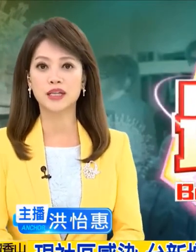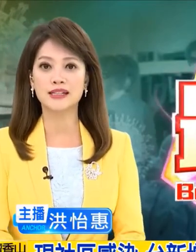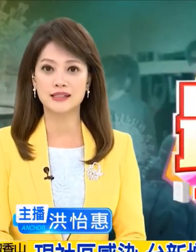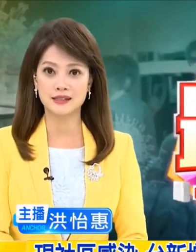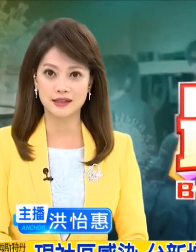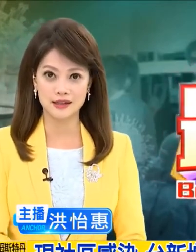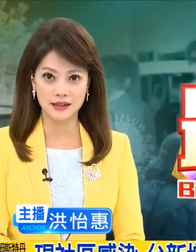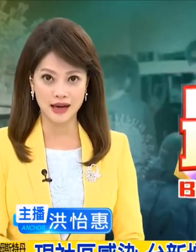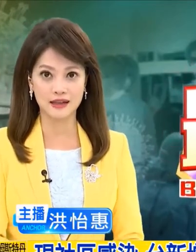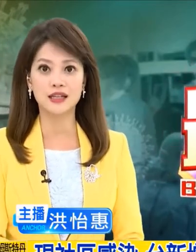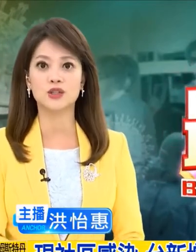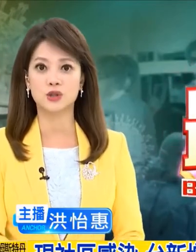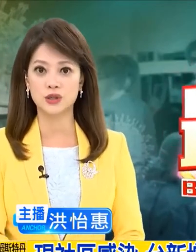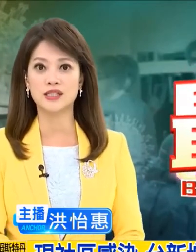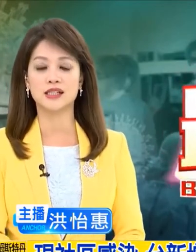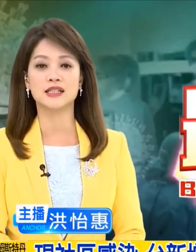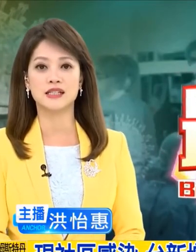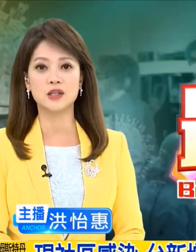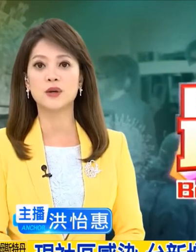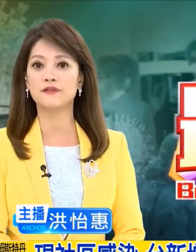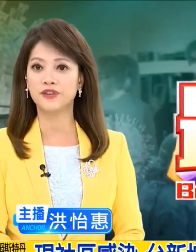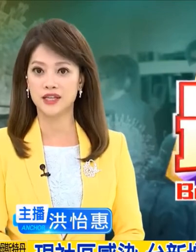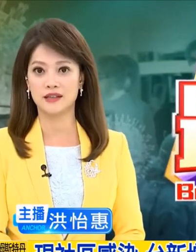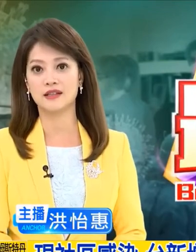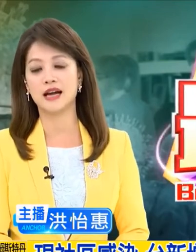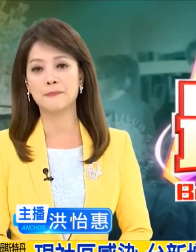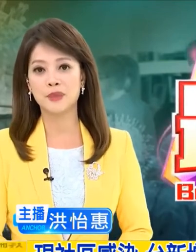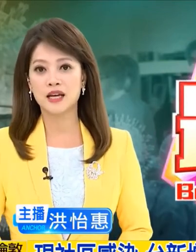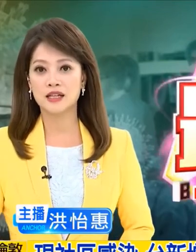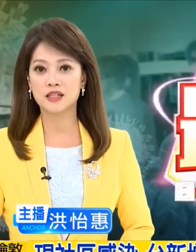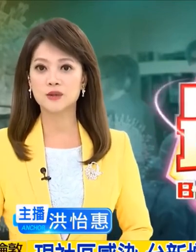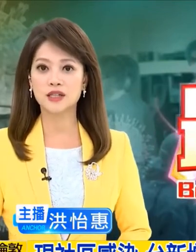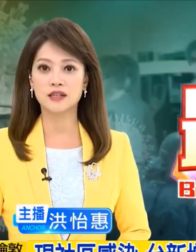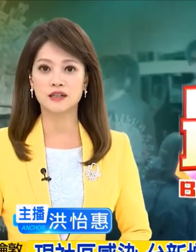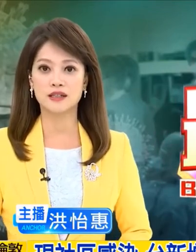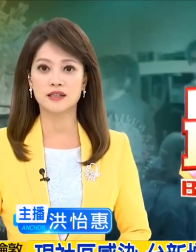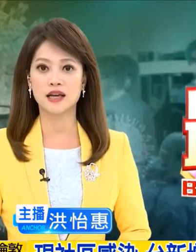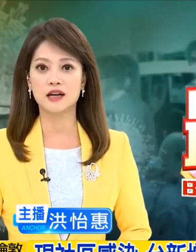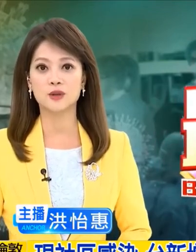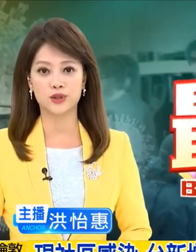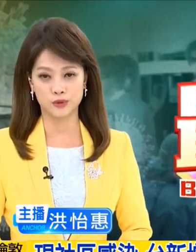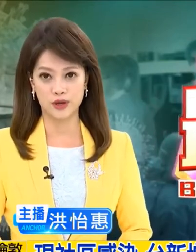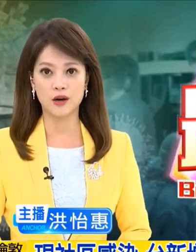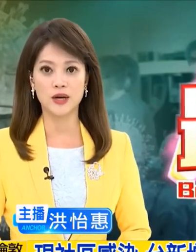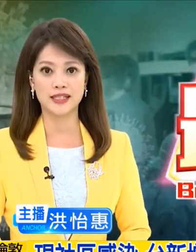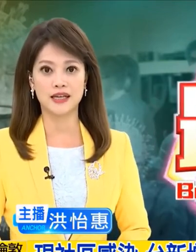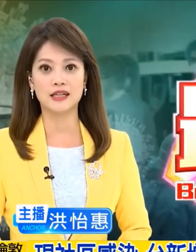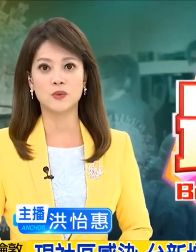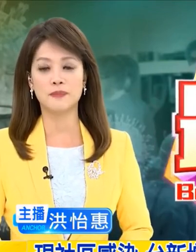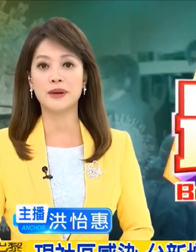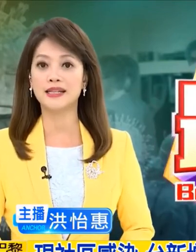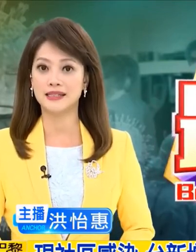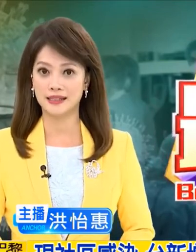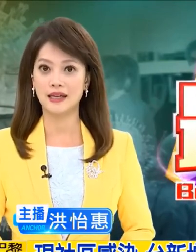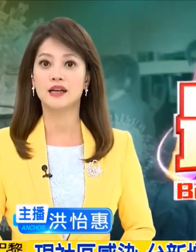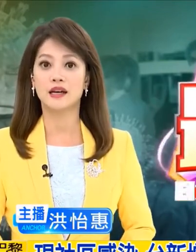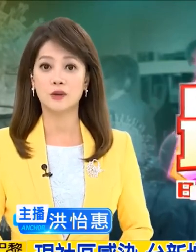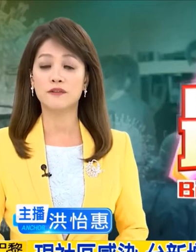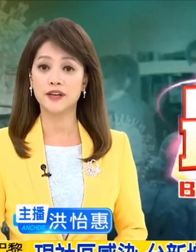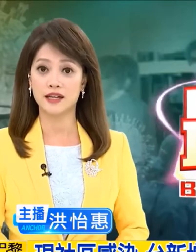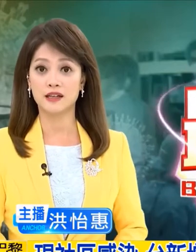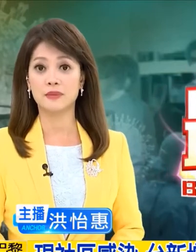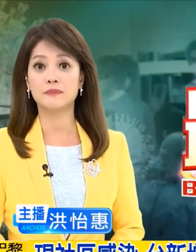布，国内新增两例确诊新冠肺炎的个案，其中一例呢已经在2月15号晚间因为败